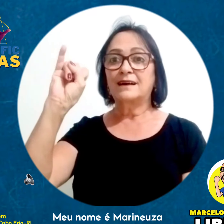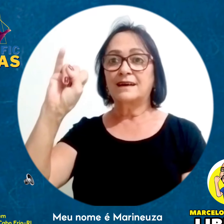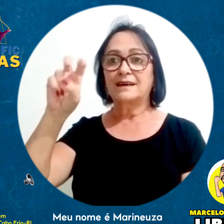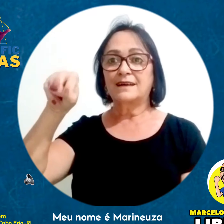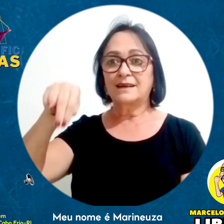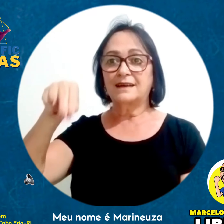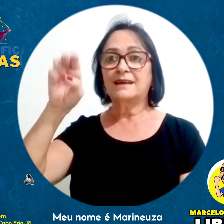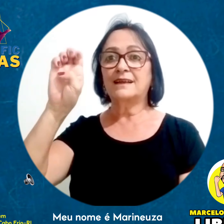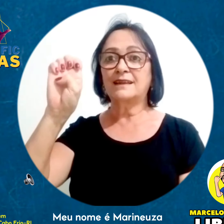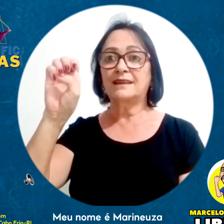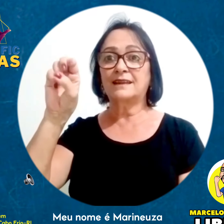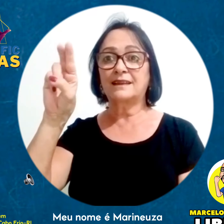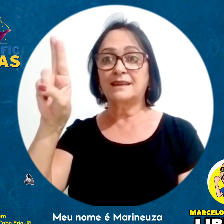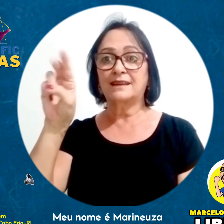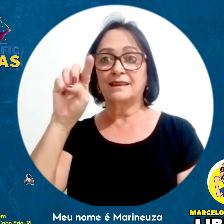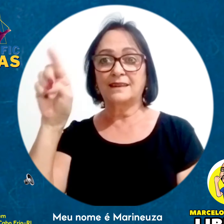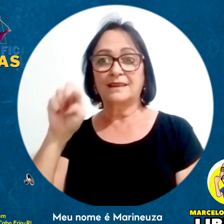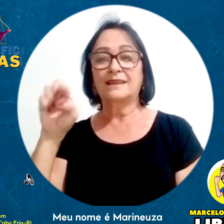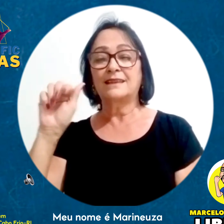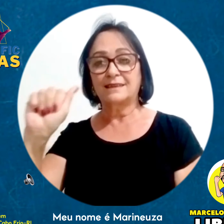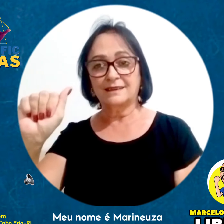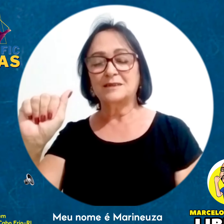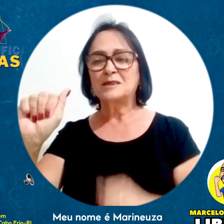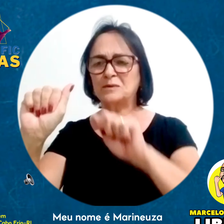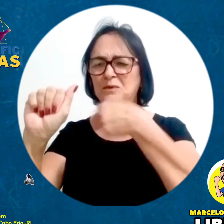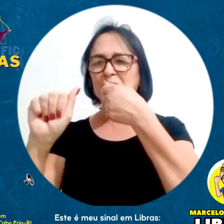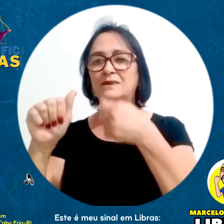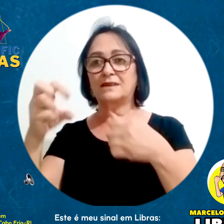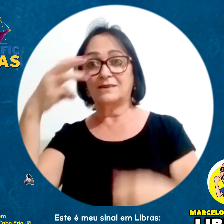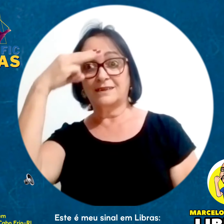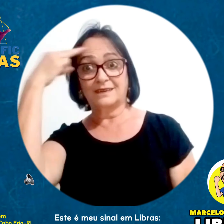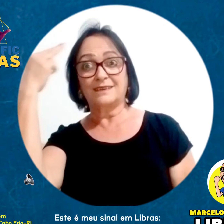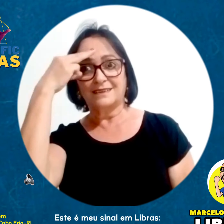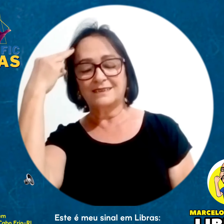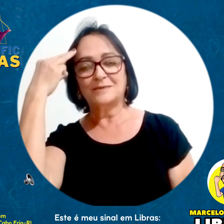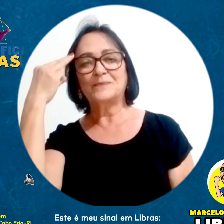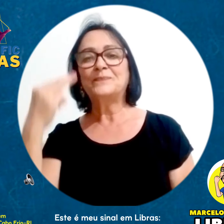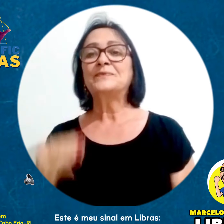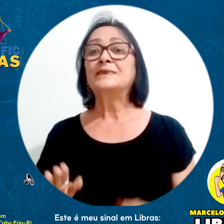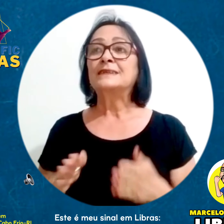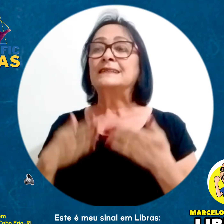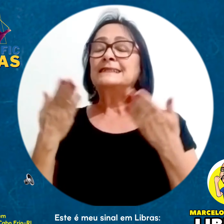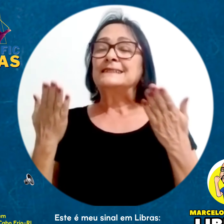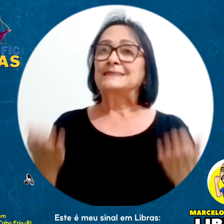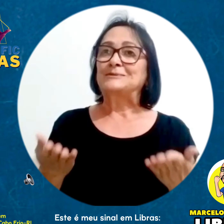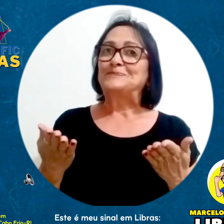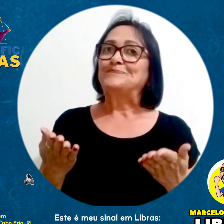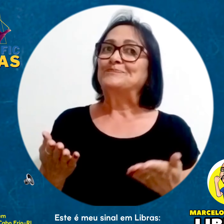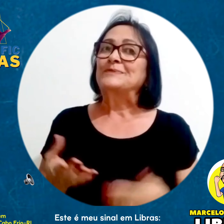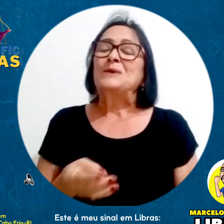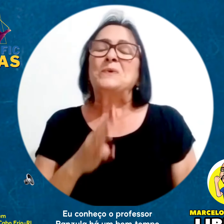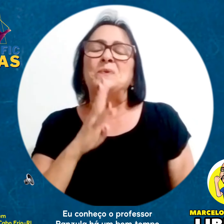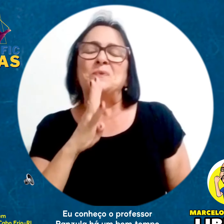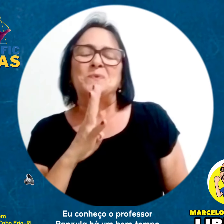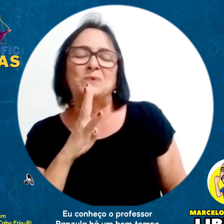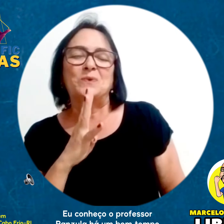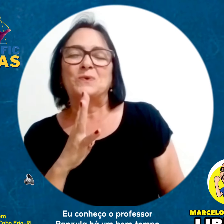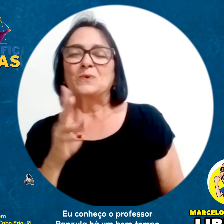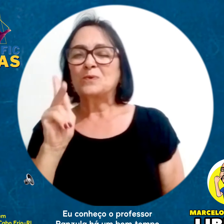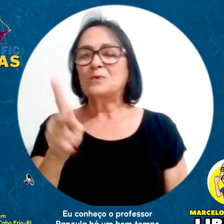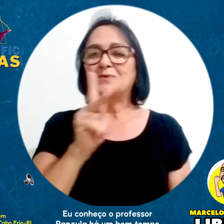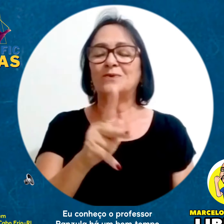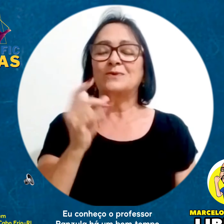e esse é meu sinal em libras. Então, eu já